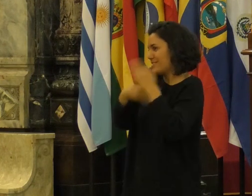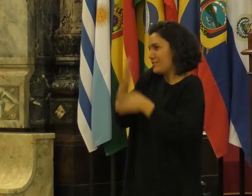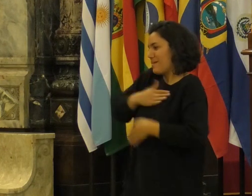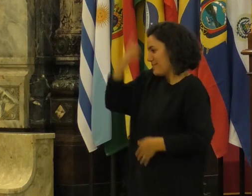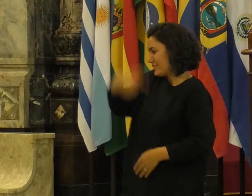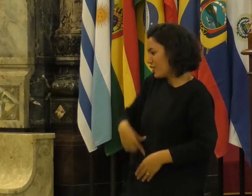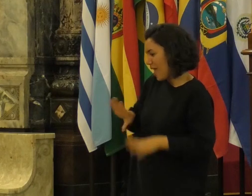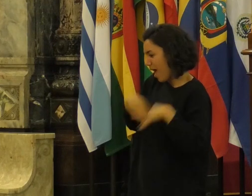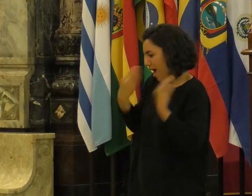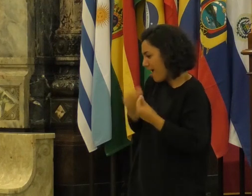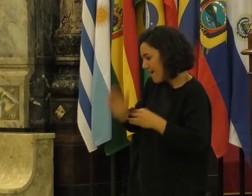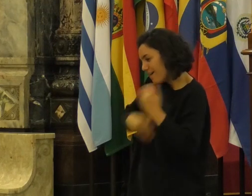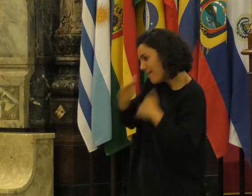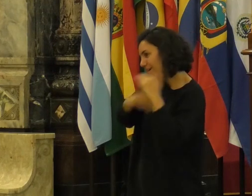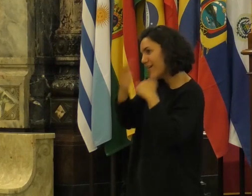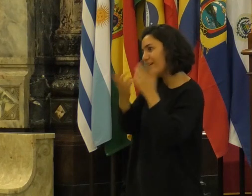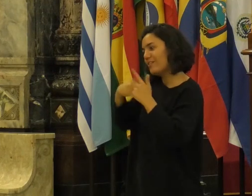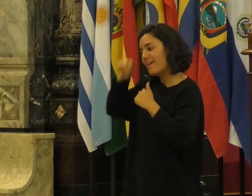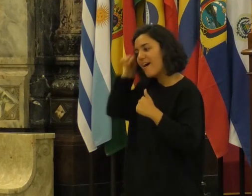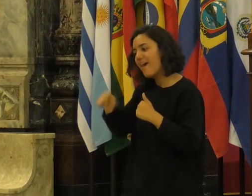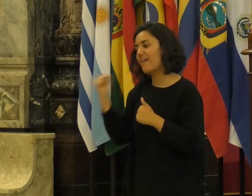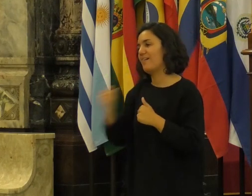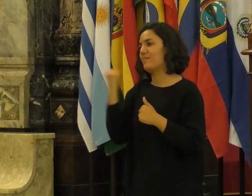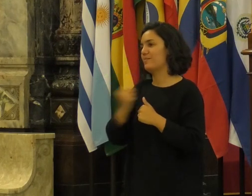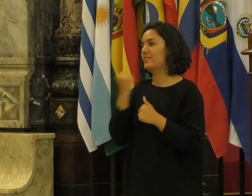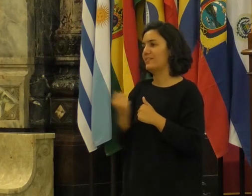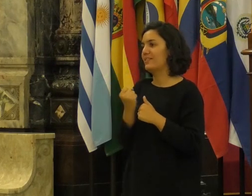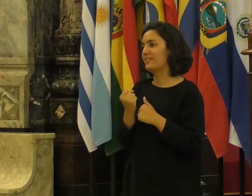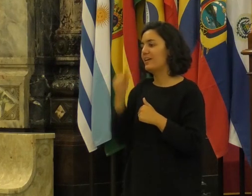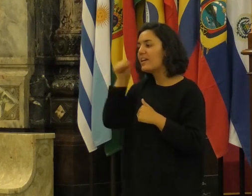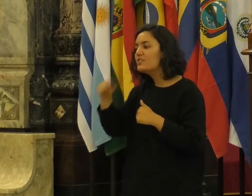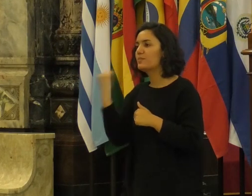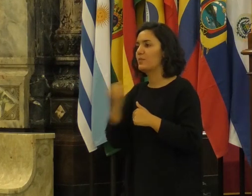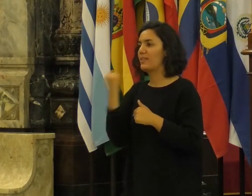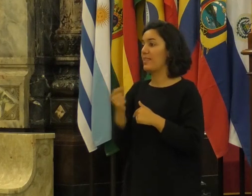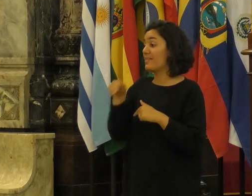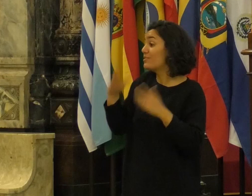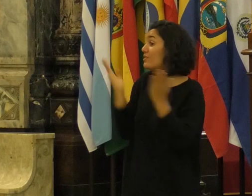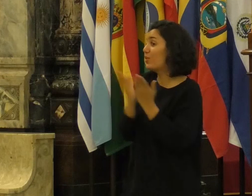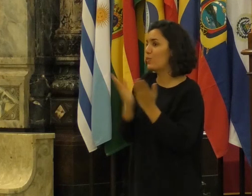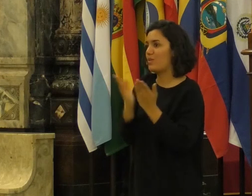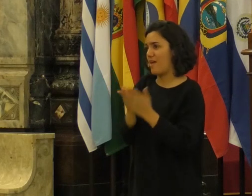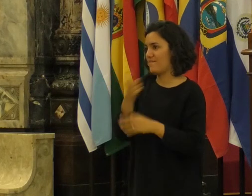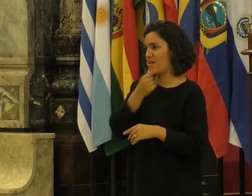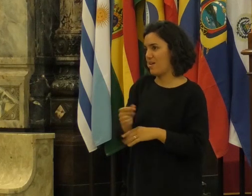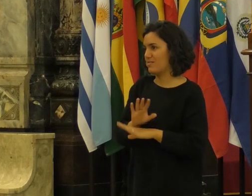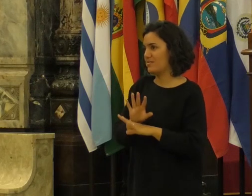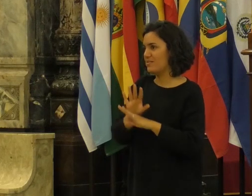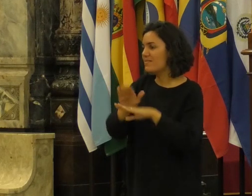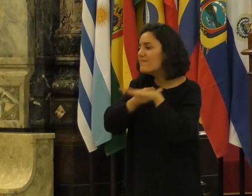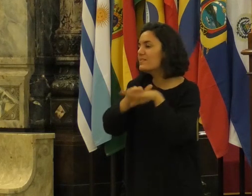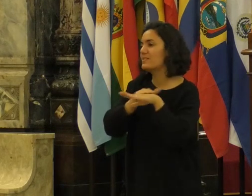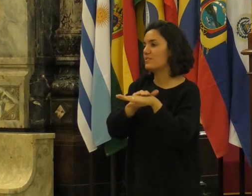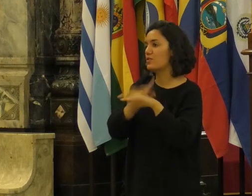desarrollar y desarrollarlo. O sea, ahí hay que encontrar esa ecuación y eso hay que estudiarlo, sencillamente. Y